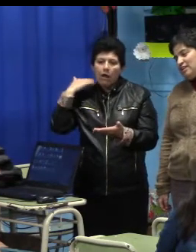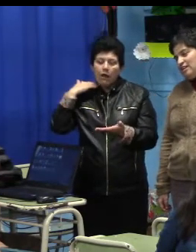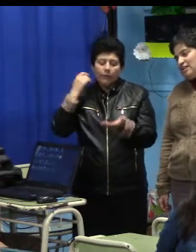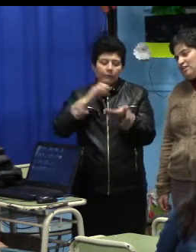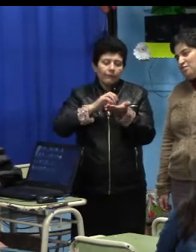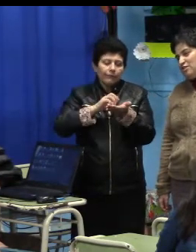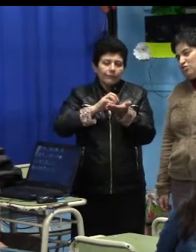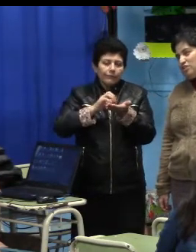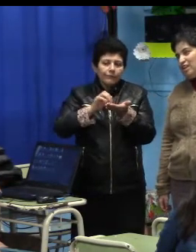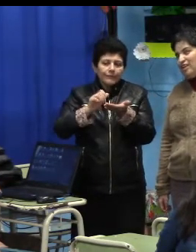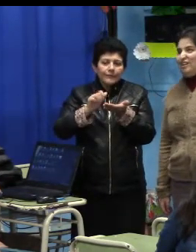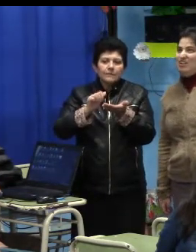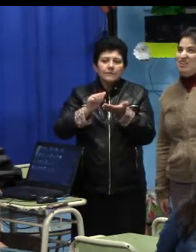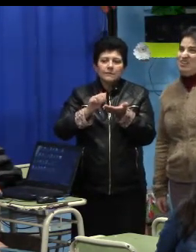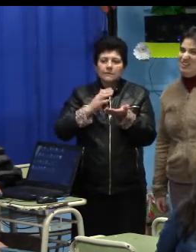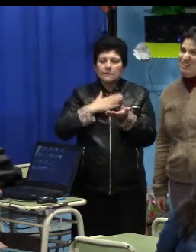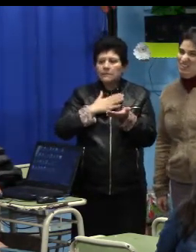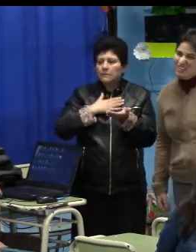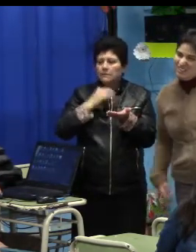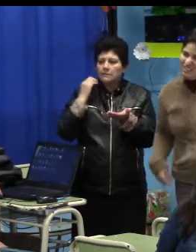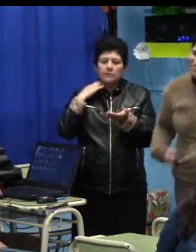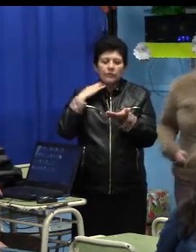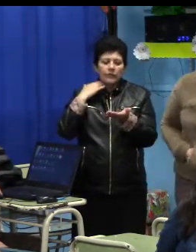braille y nadie me los quiere.